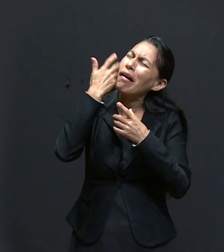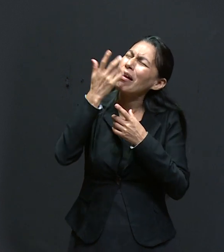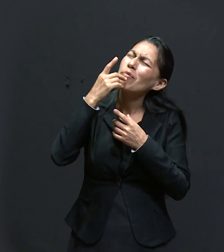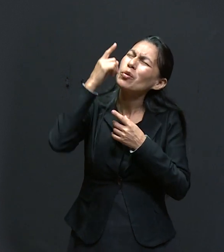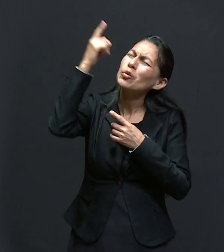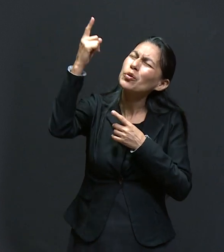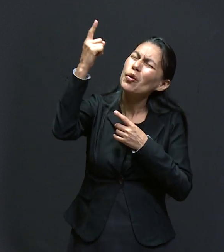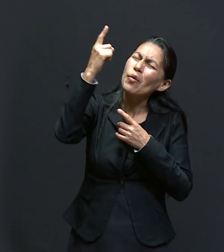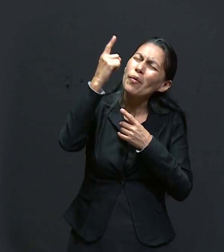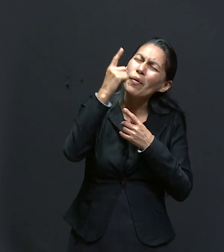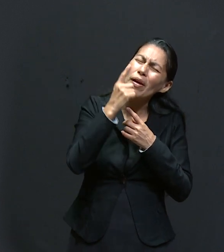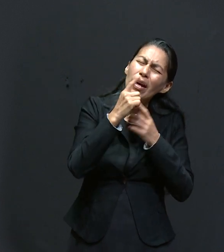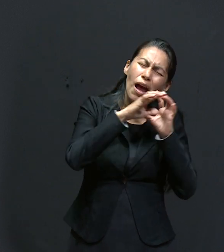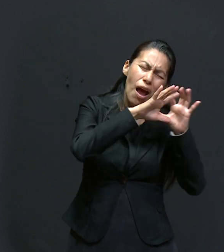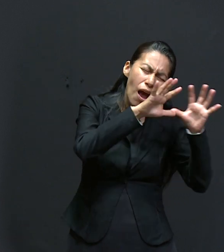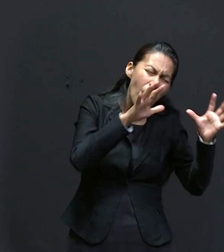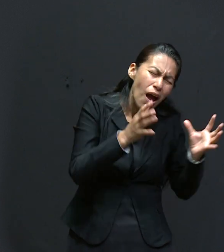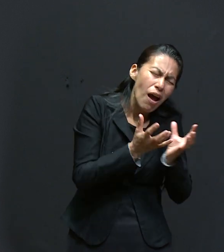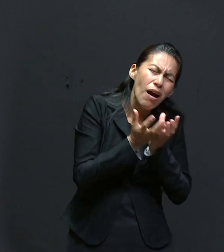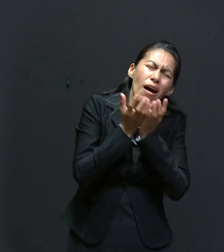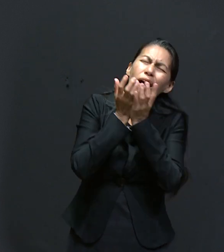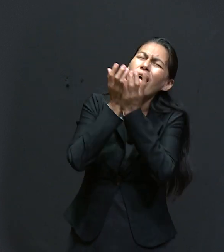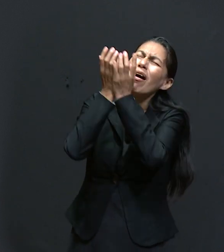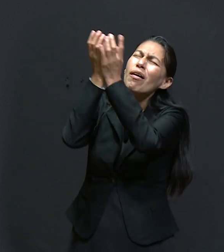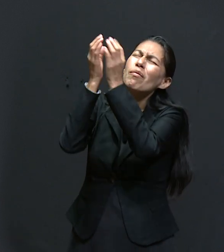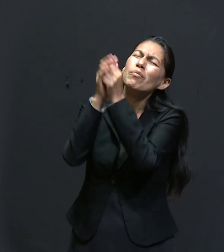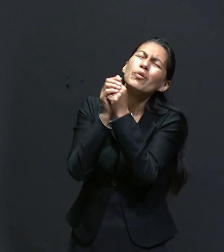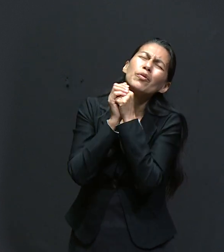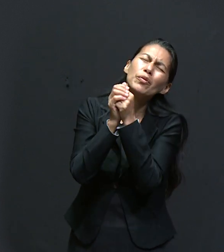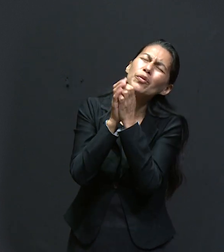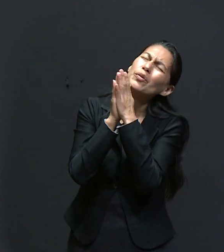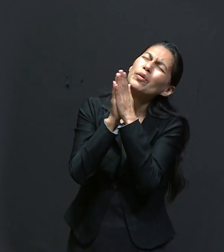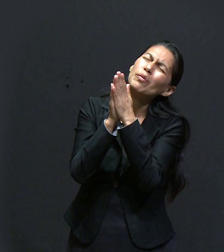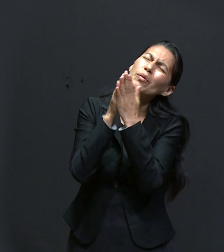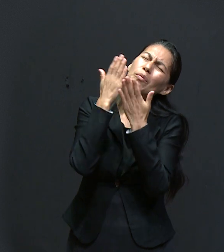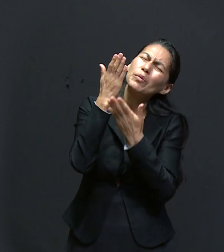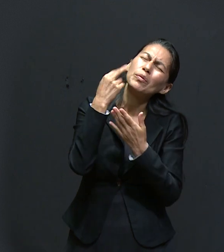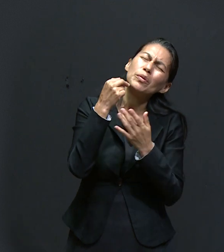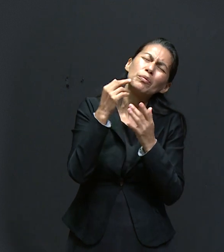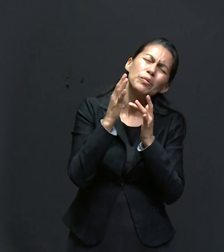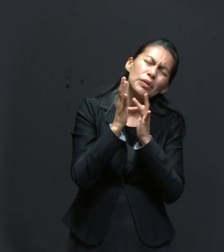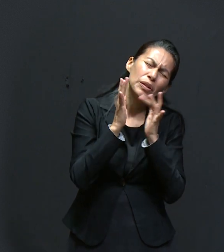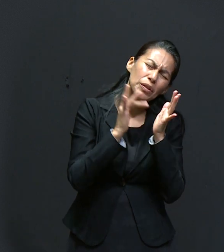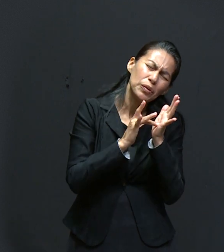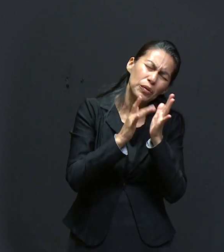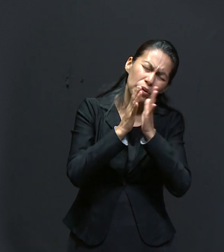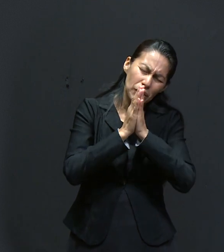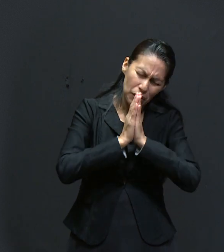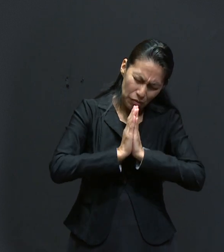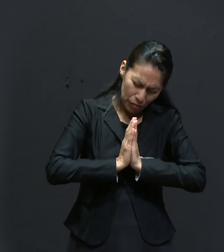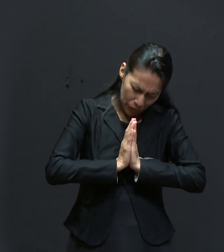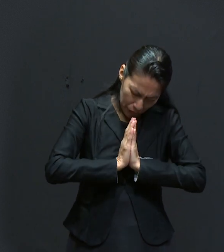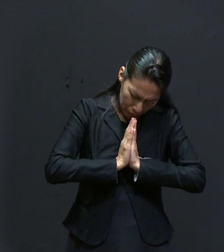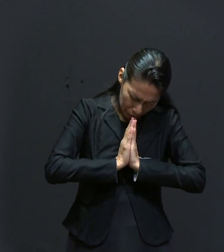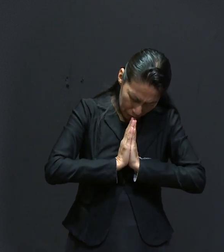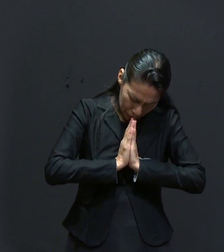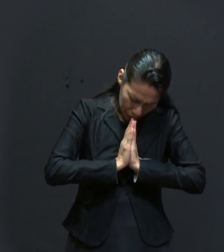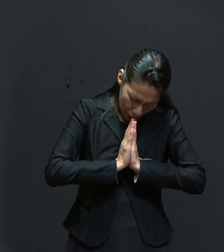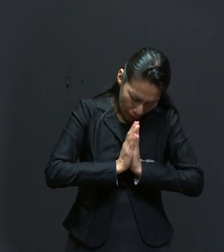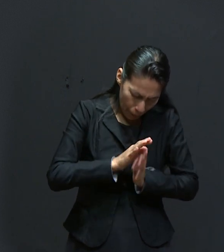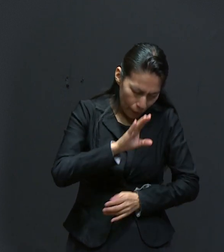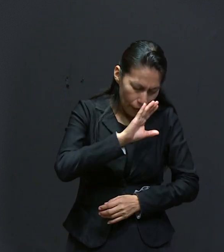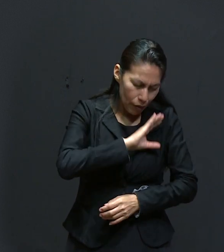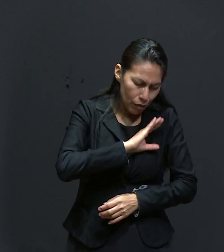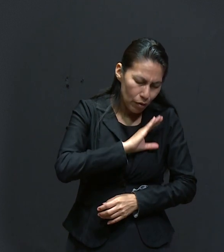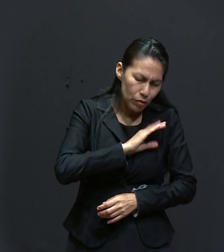fortaleza está está esperanza en nuestros corazones pedimos en nombre de jesús amén toma mi querido padre celestial